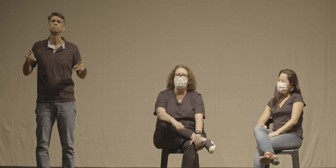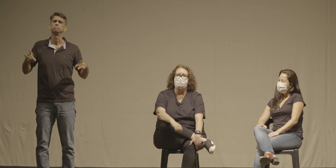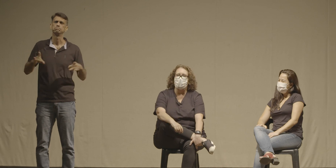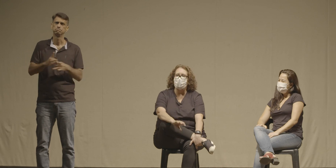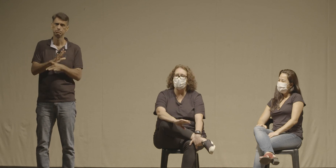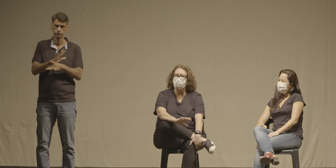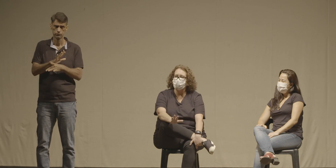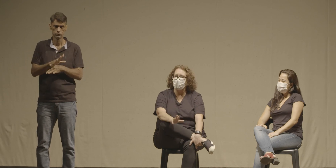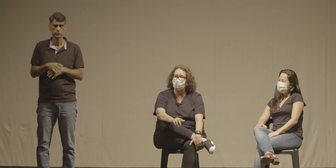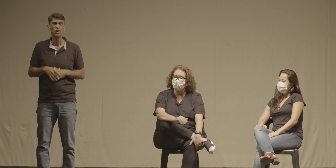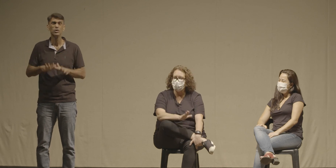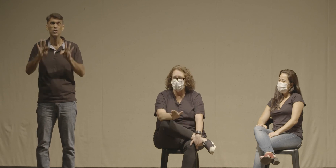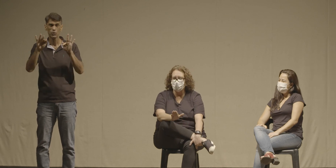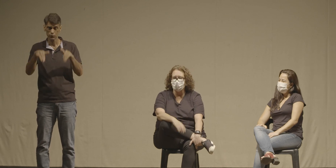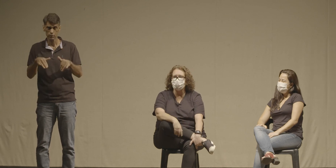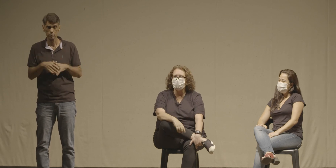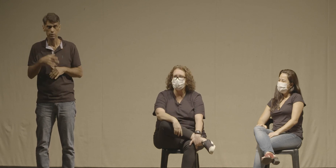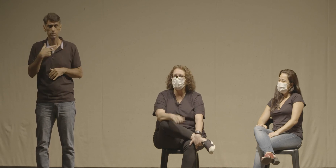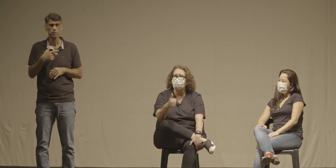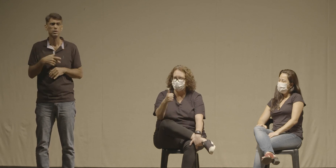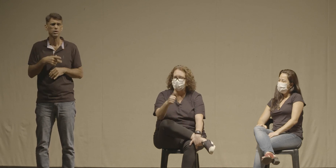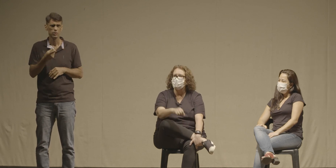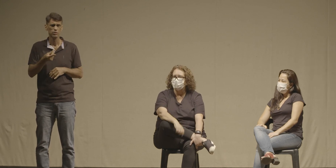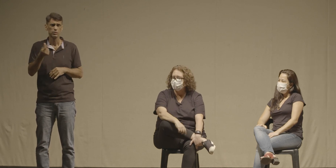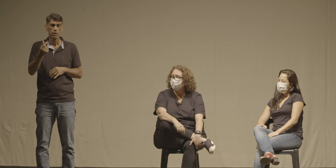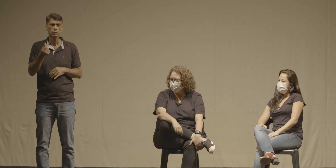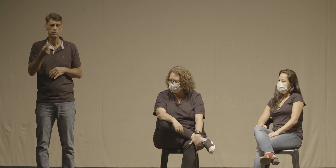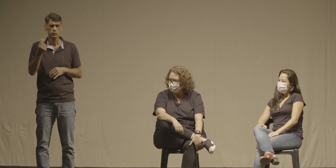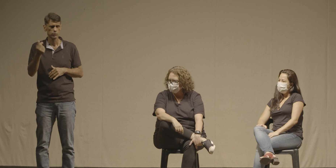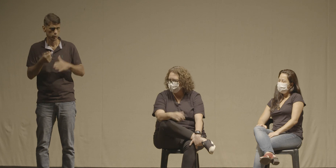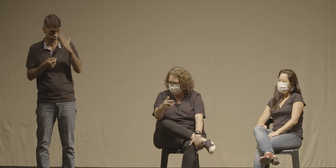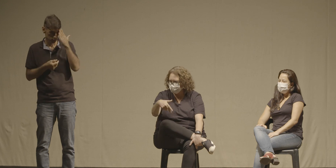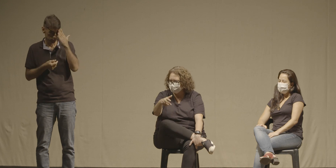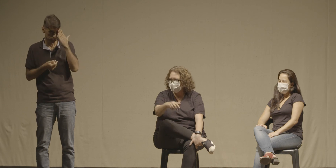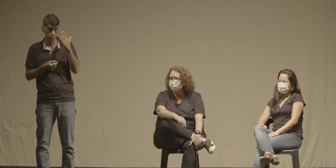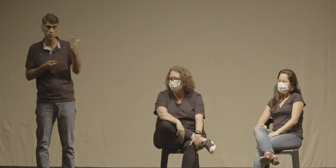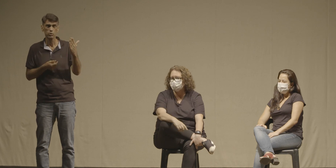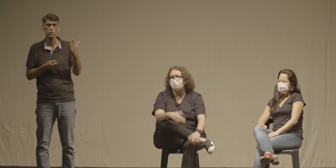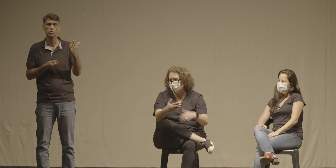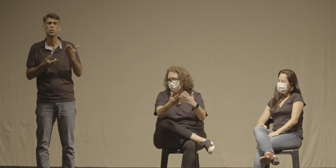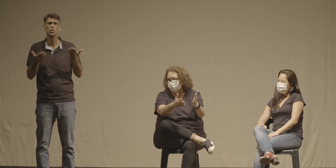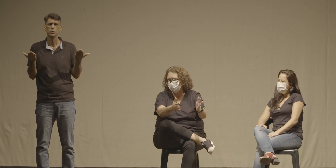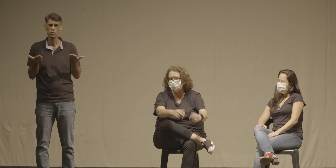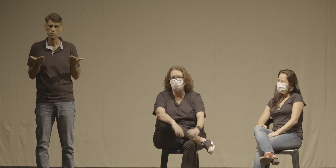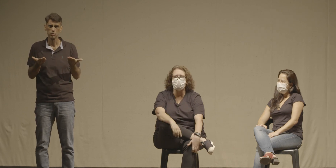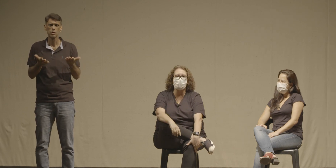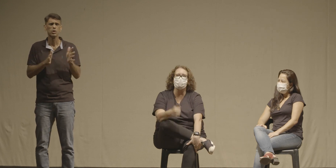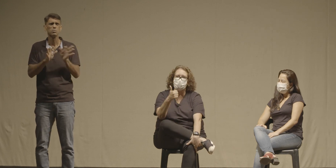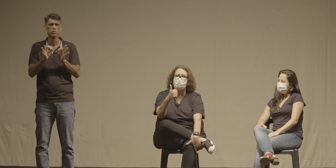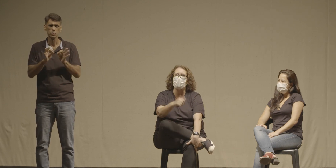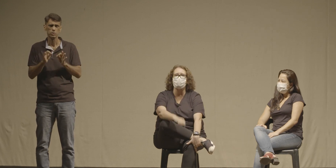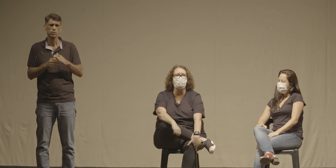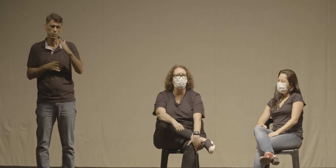fechamos. Aí no final, eu saí, eu falei assim, obrigada por fazer hoje o dia, eu não era desse produto,